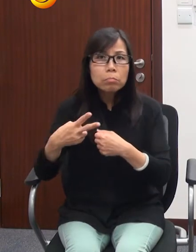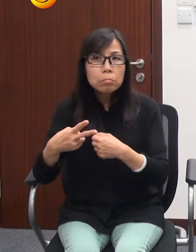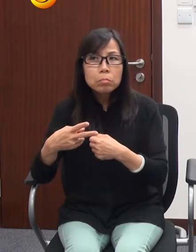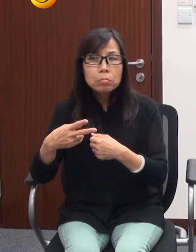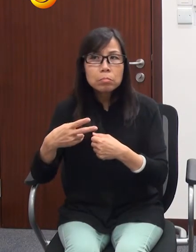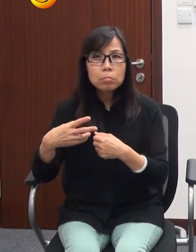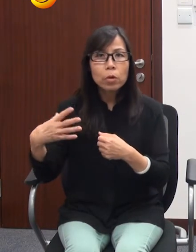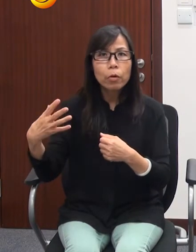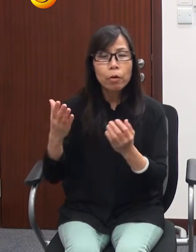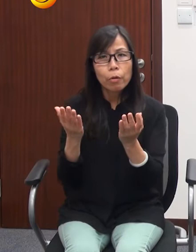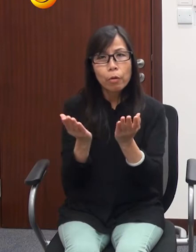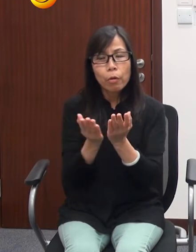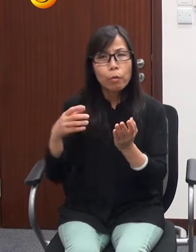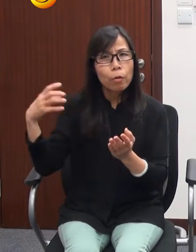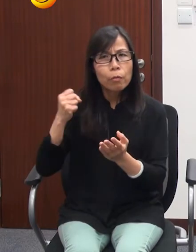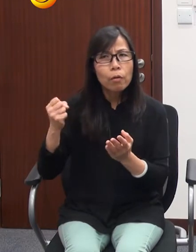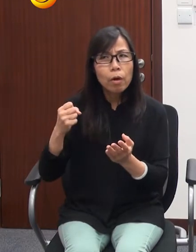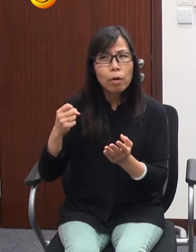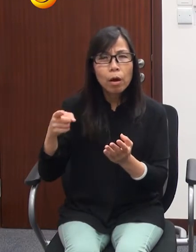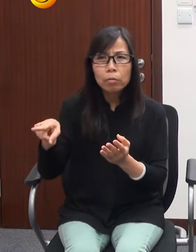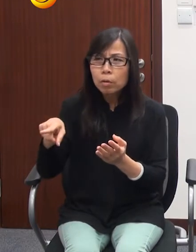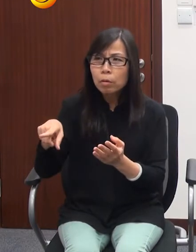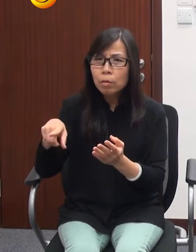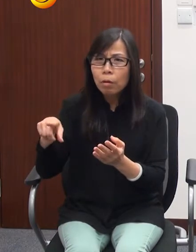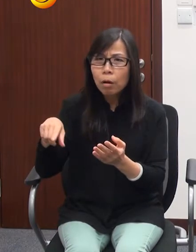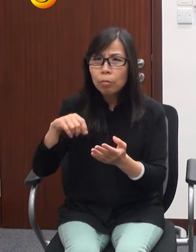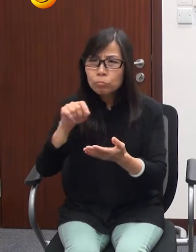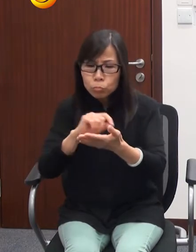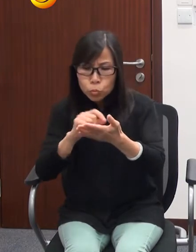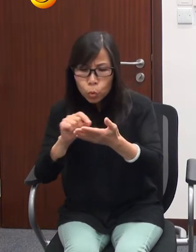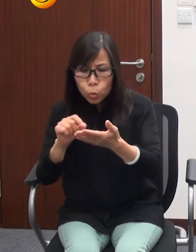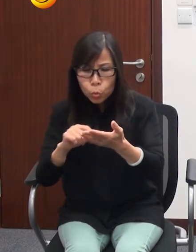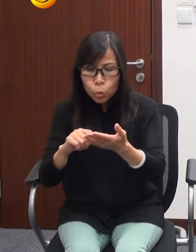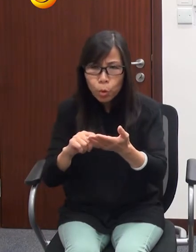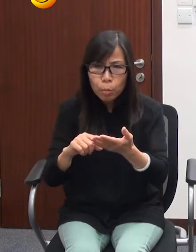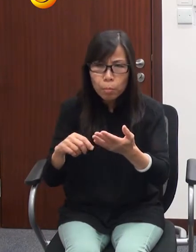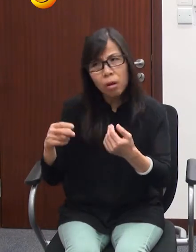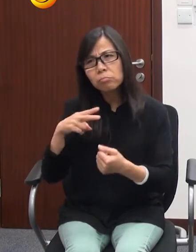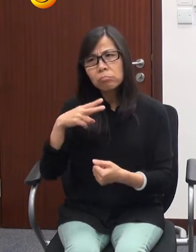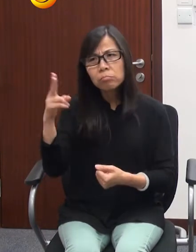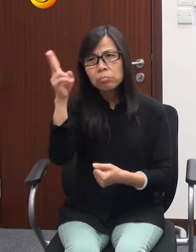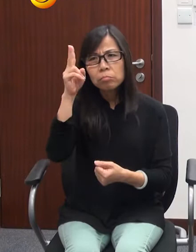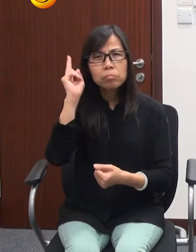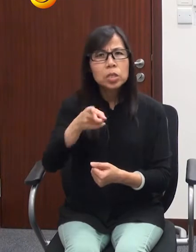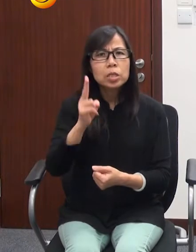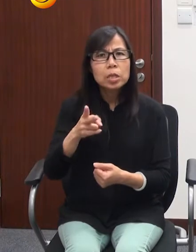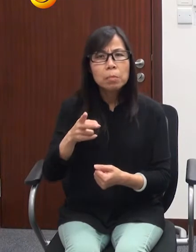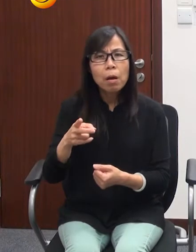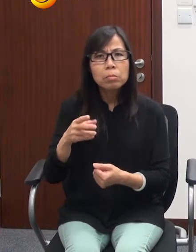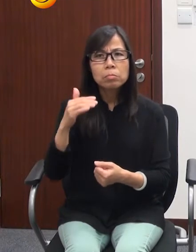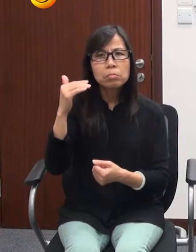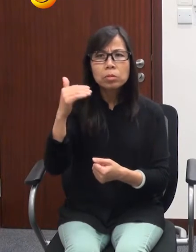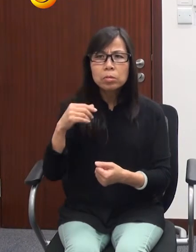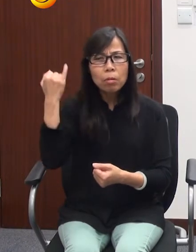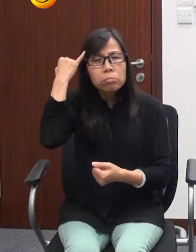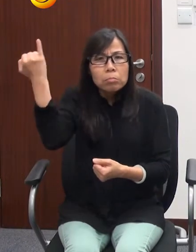次，我作為行家都聽完就話咩叫二百次啊？ 即係俾人登咗二百次， 係咪二 俾人登咗索引咗二百次？ 係啊，咁我